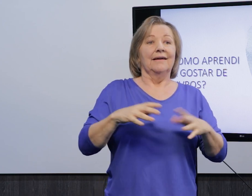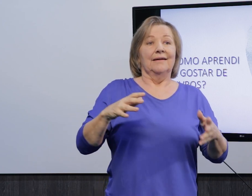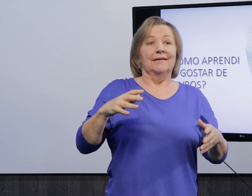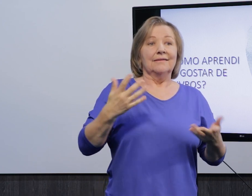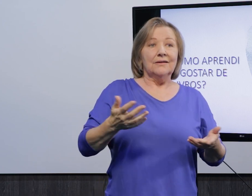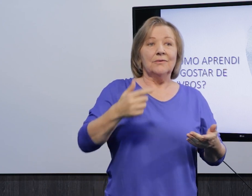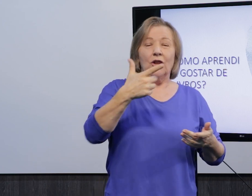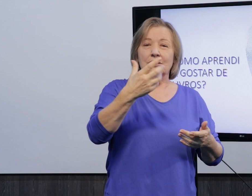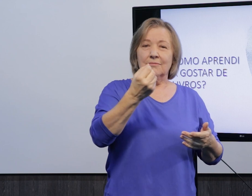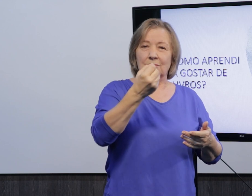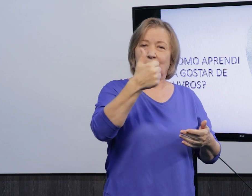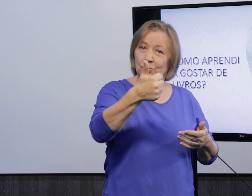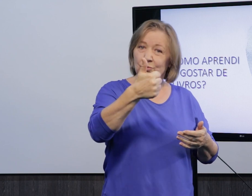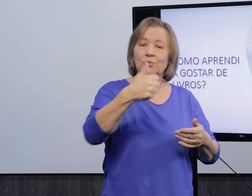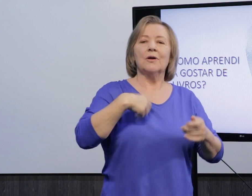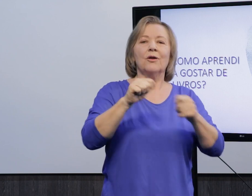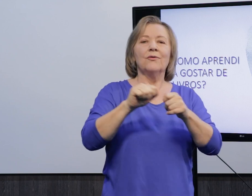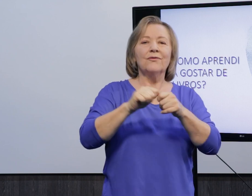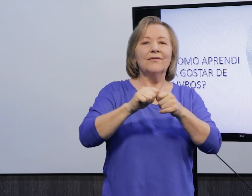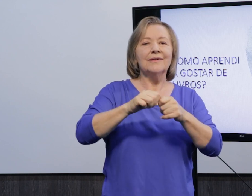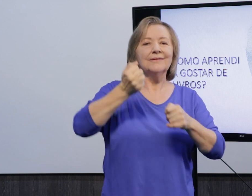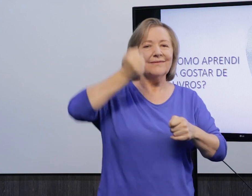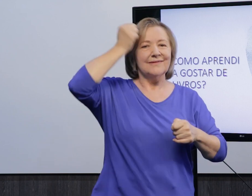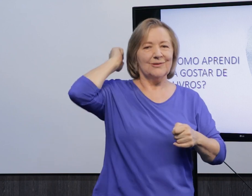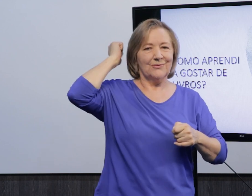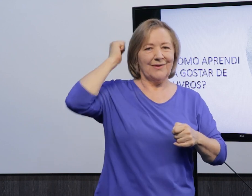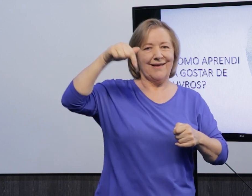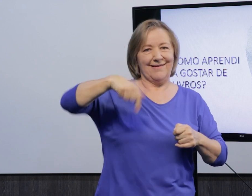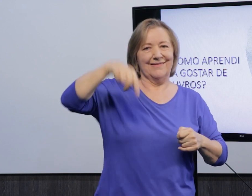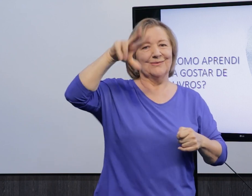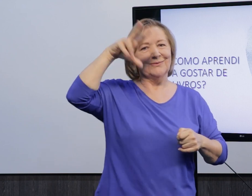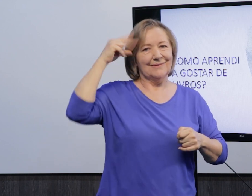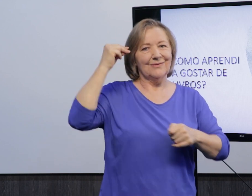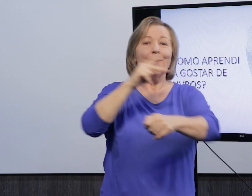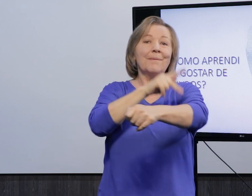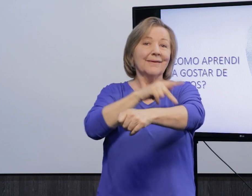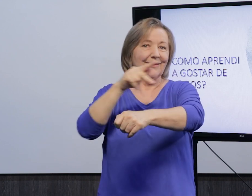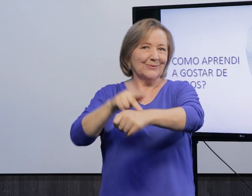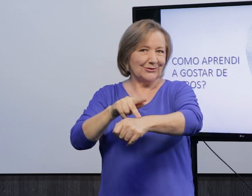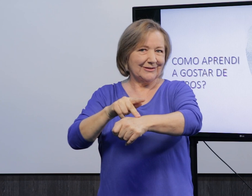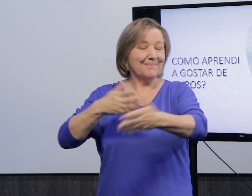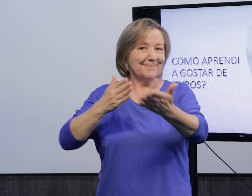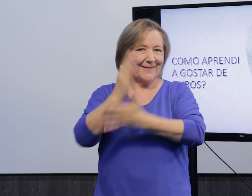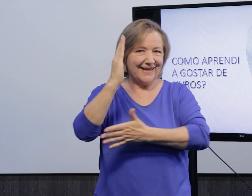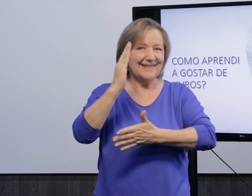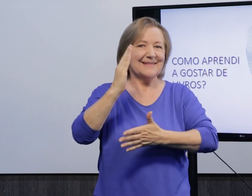em 2001 né eu fiz o vestibular aqui na Unicentro né para pedagogia me passei Fui aprovado não